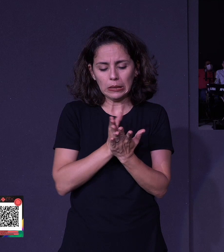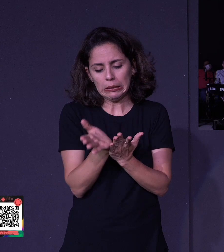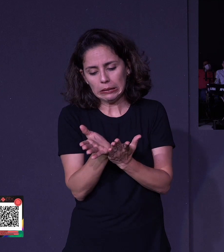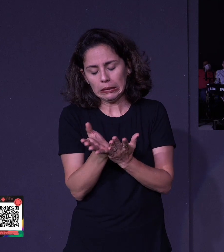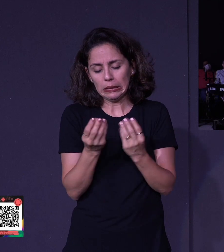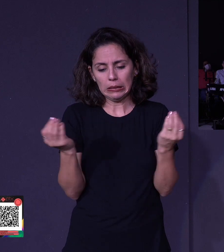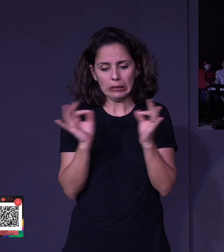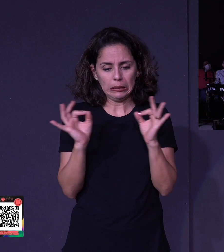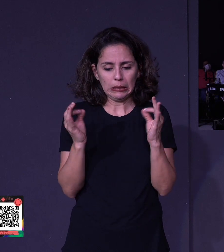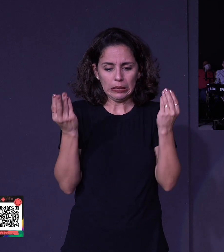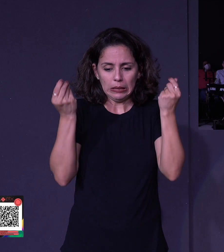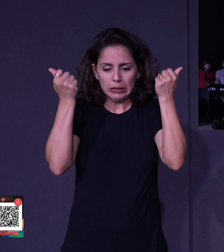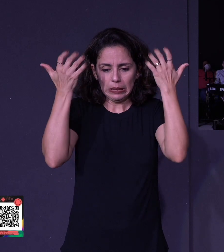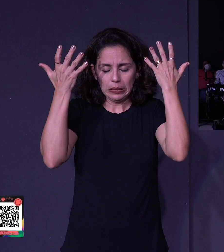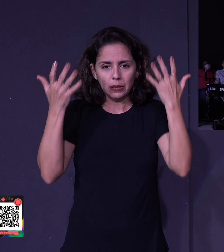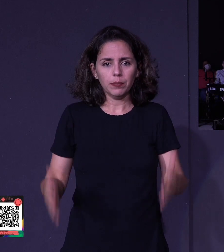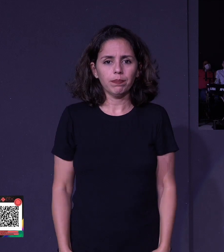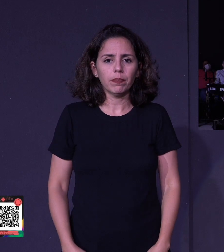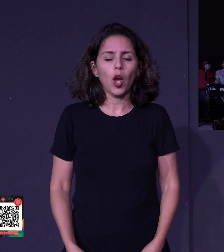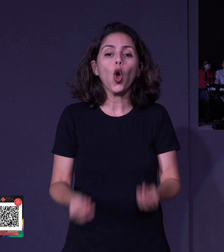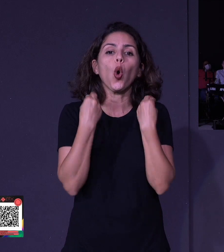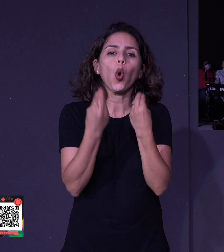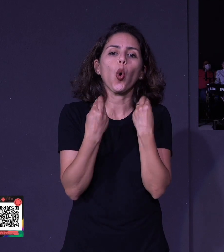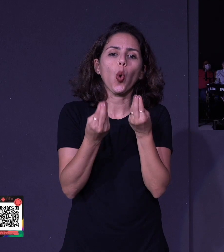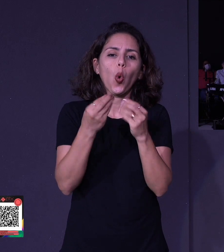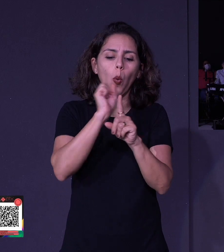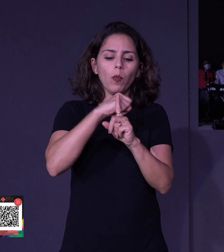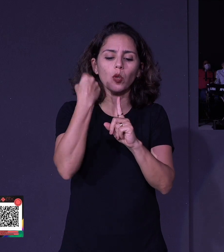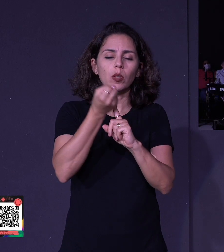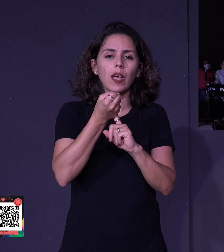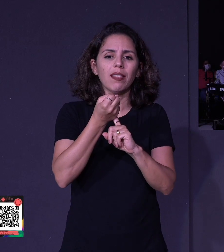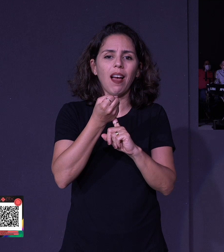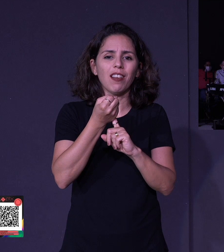porque os pais são por muito tempo o único modelo humano que os filhos podem ter.